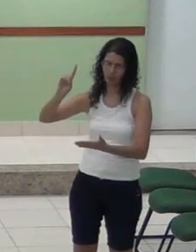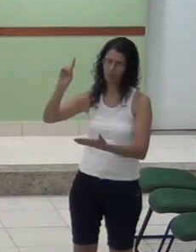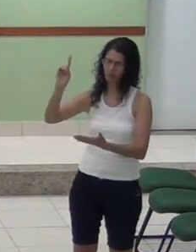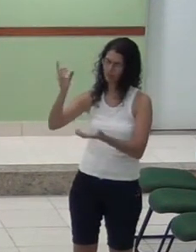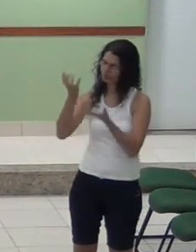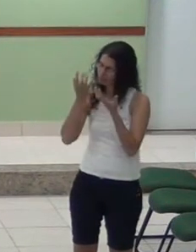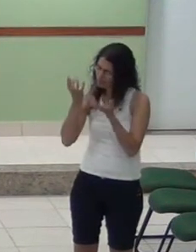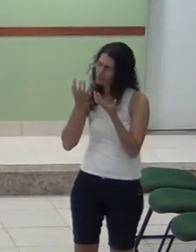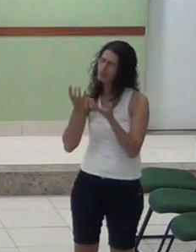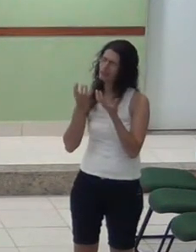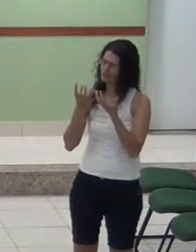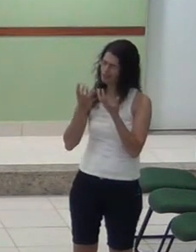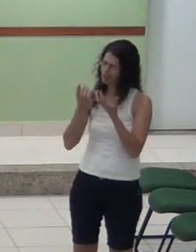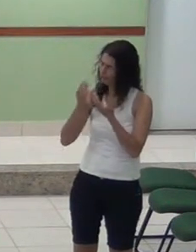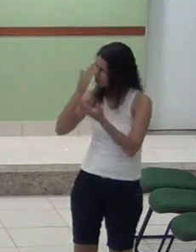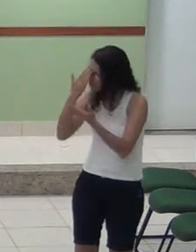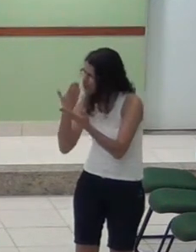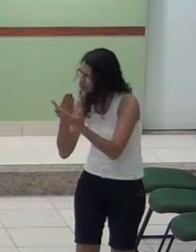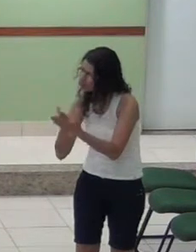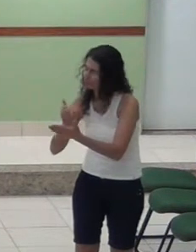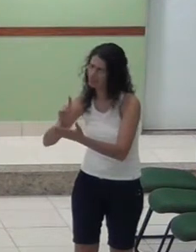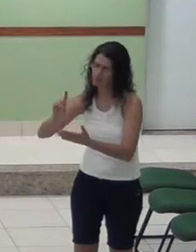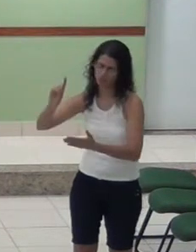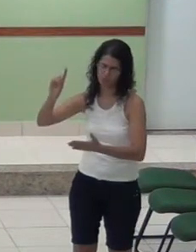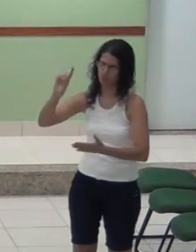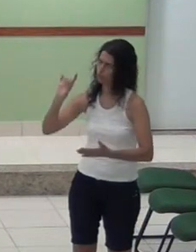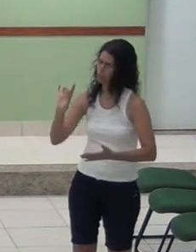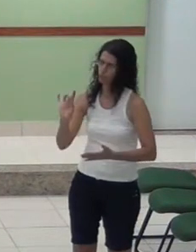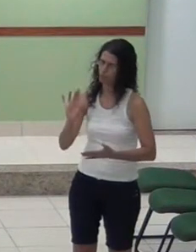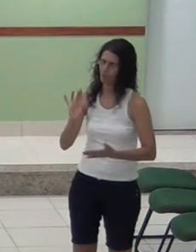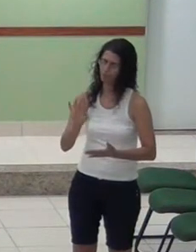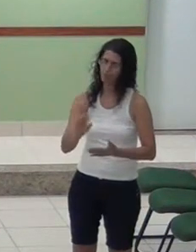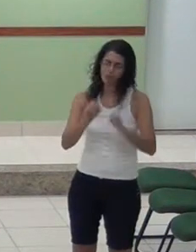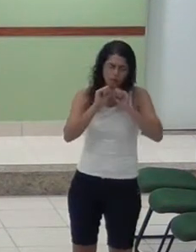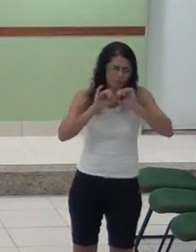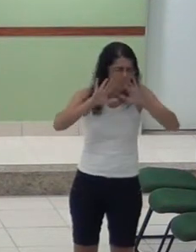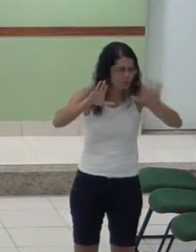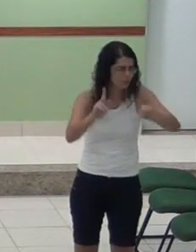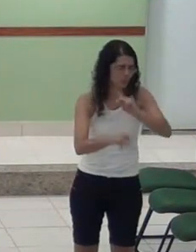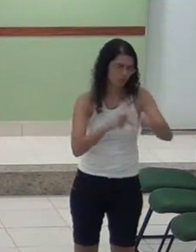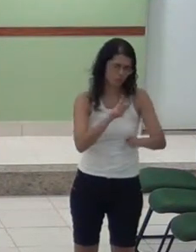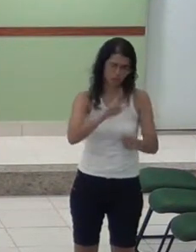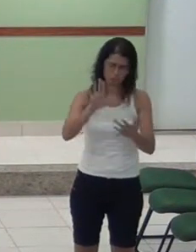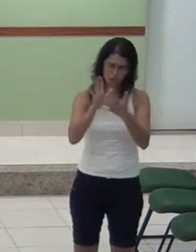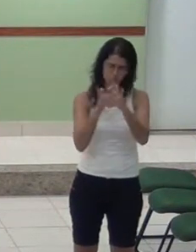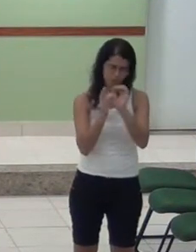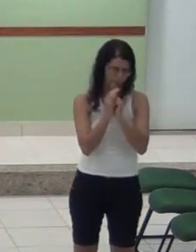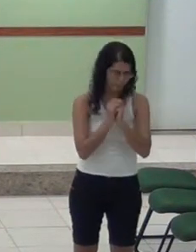entregar o nosso caminho a ti. Abençoa este povo, Senhor, em nome de Jesus. Amém.